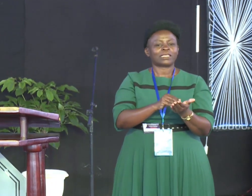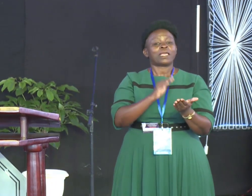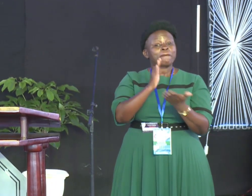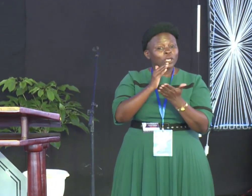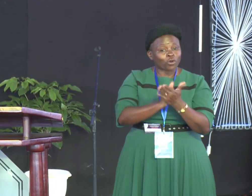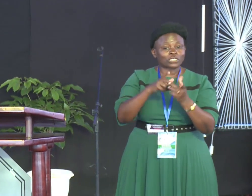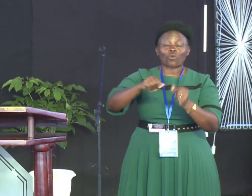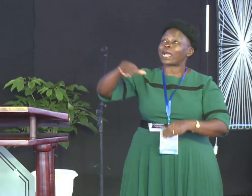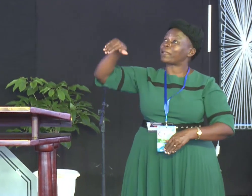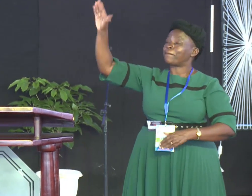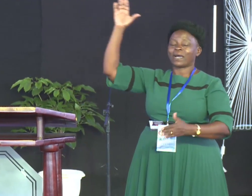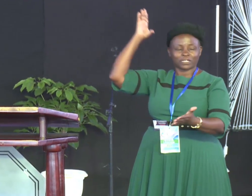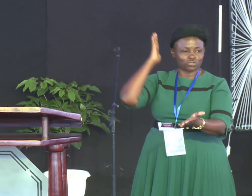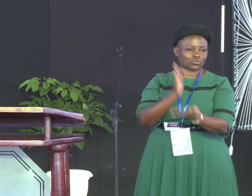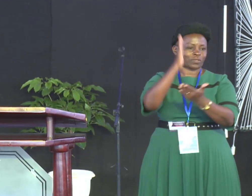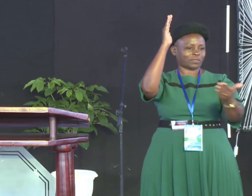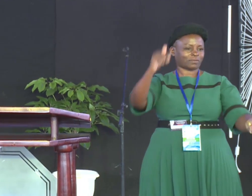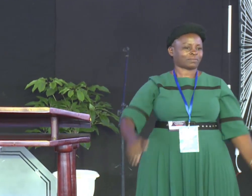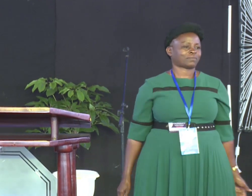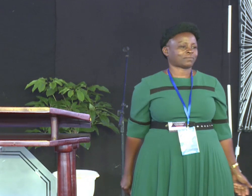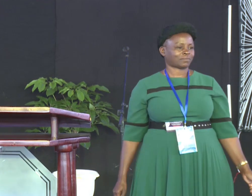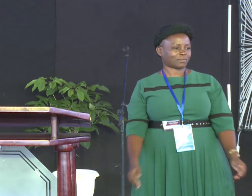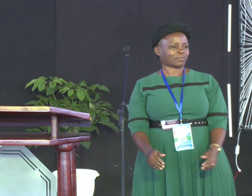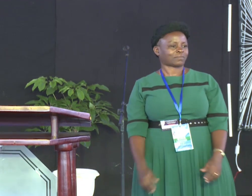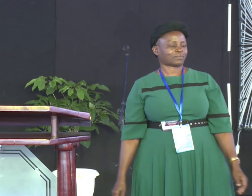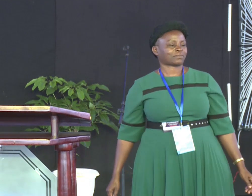cho mazima.